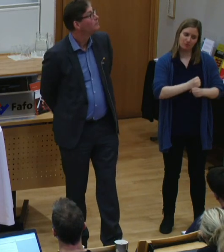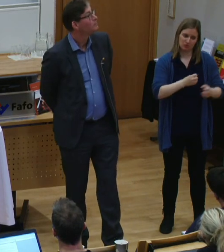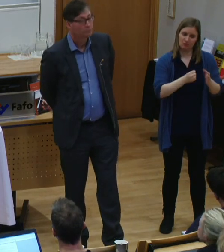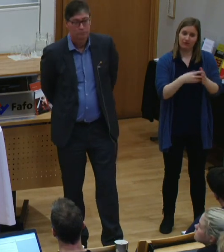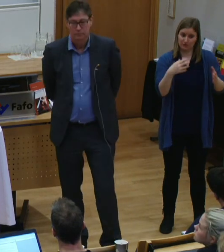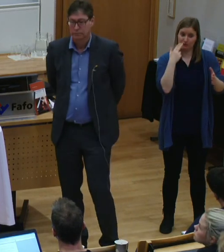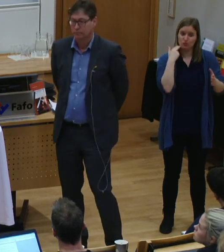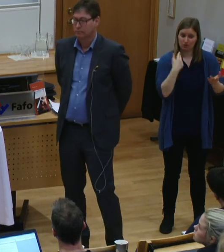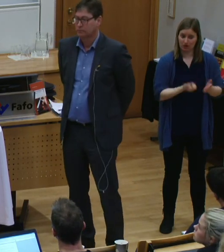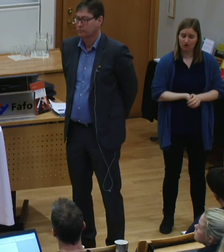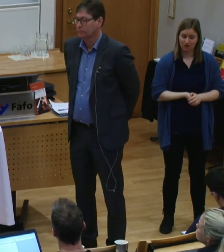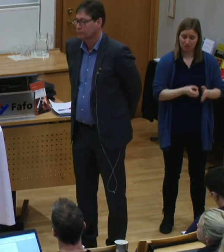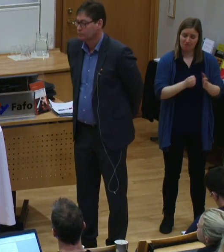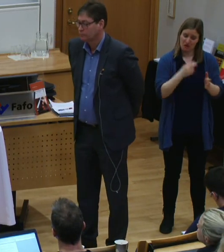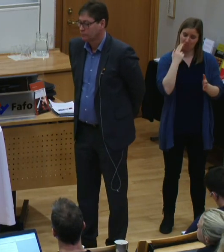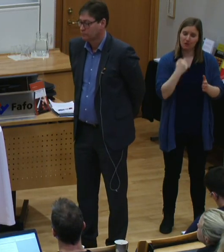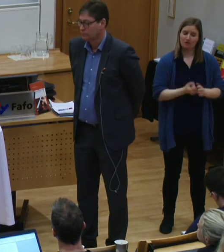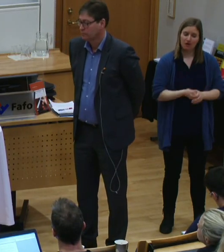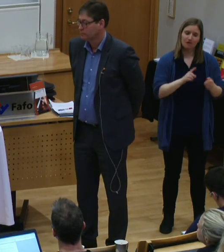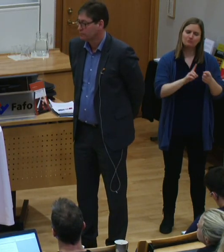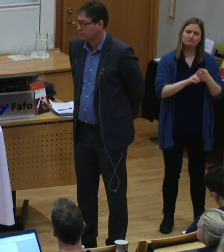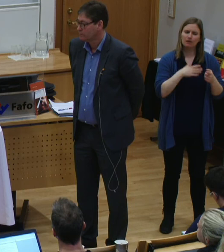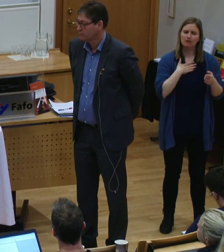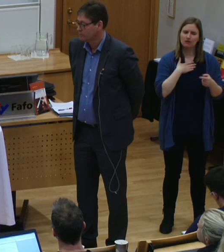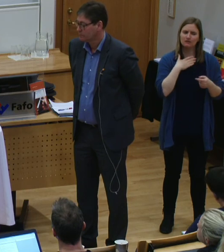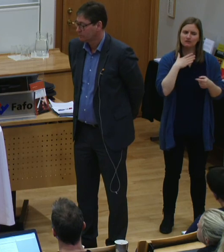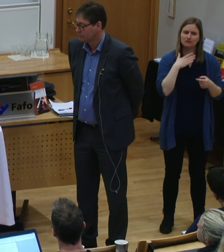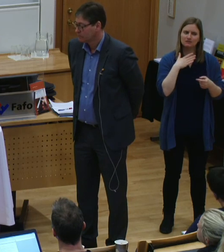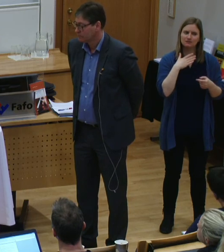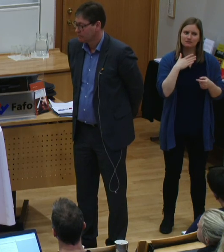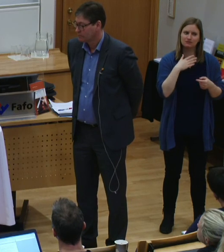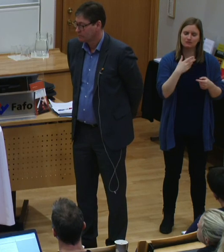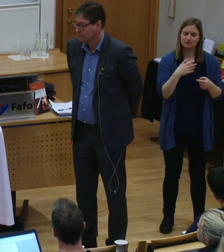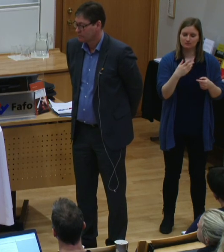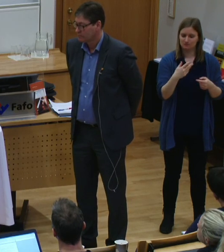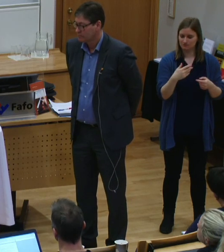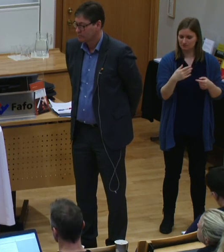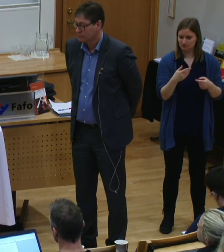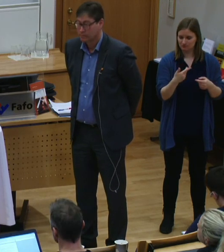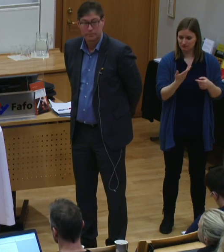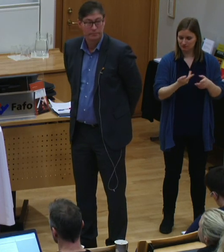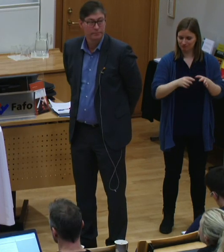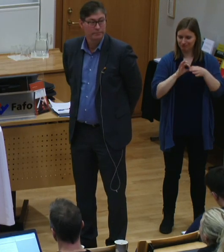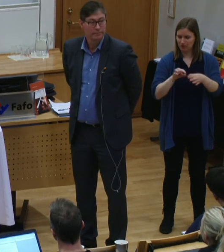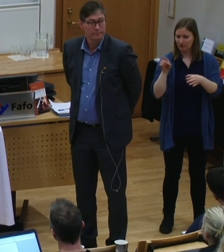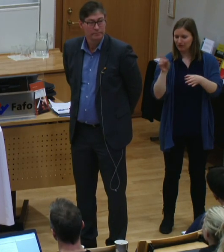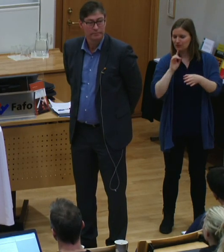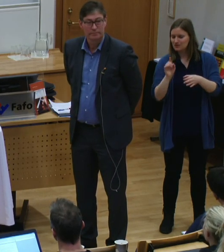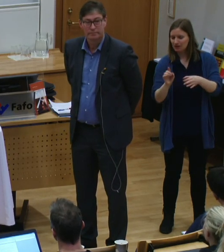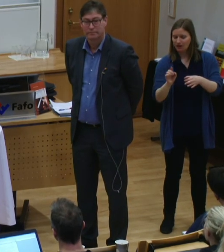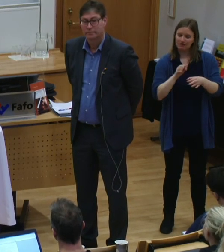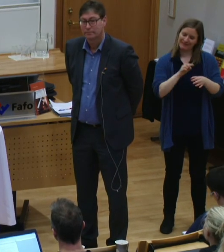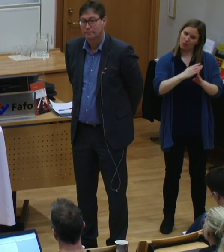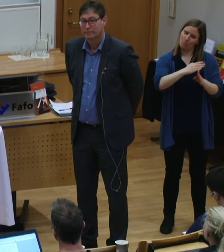dette. Det var verdt å prøve det. Men så vil jeg jo I samsvar med det du sier, at det å